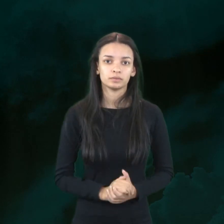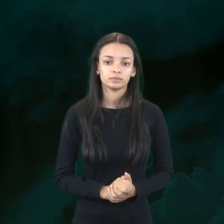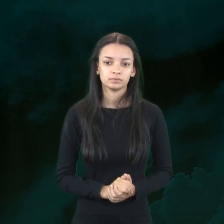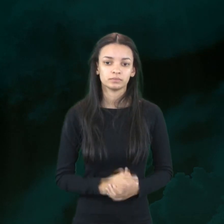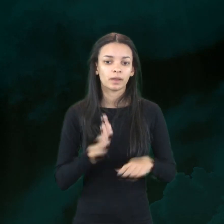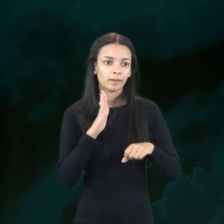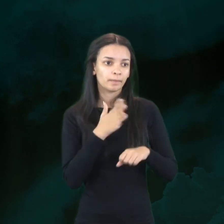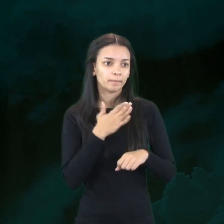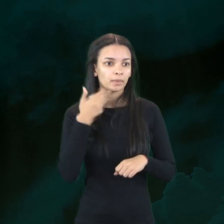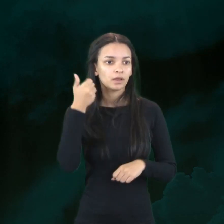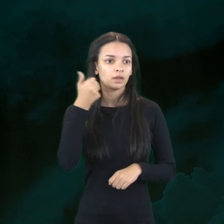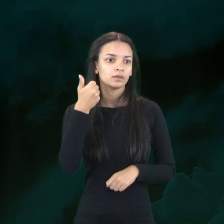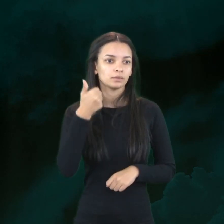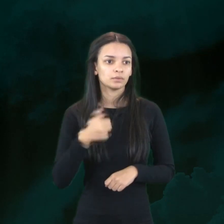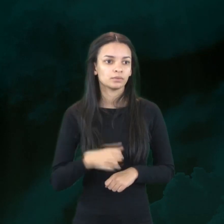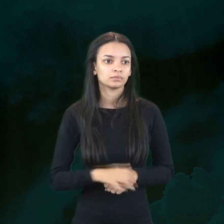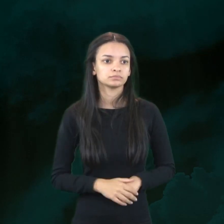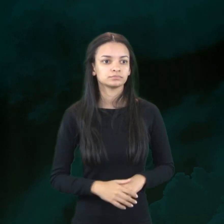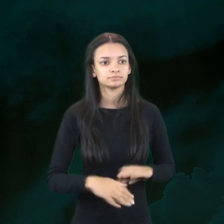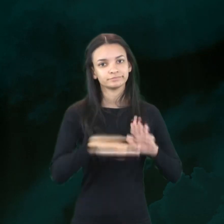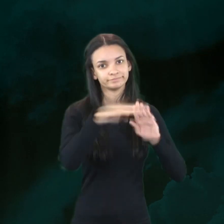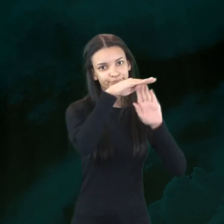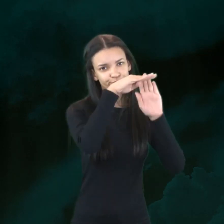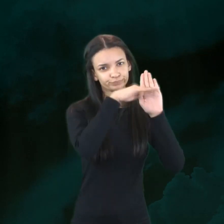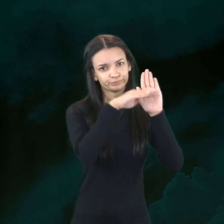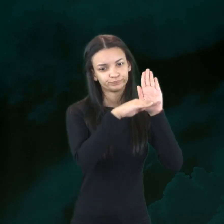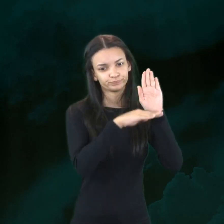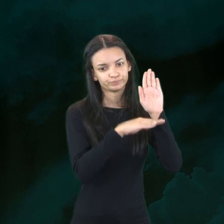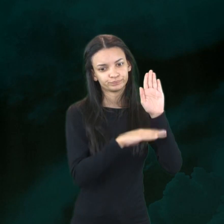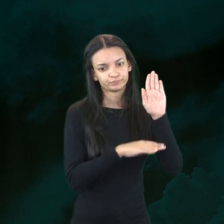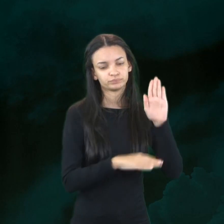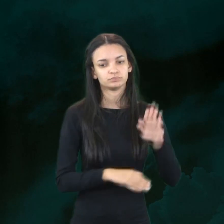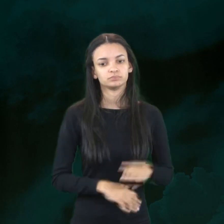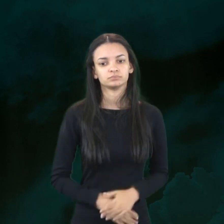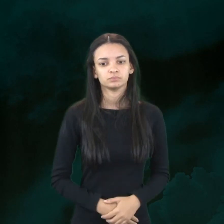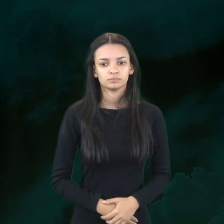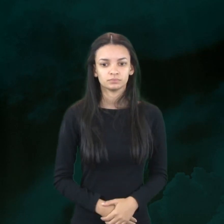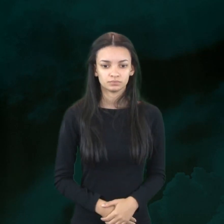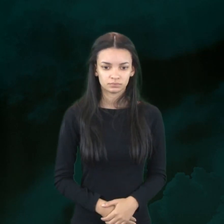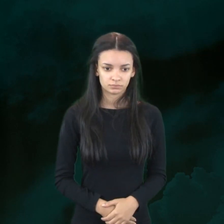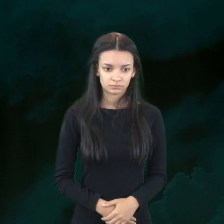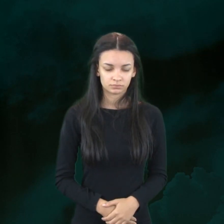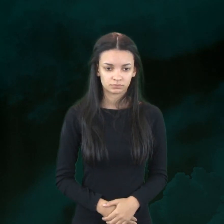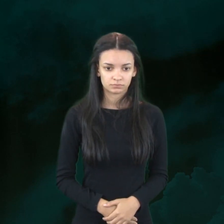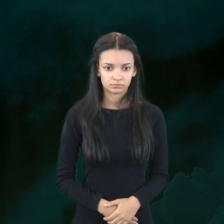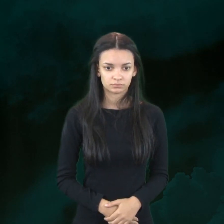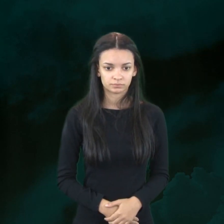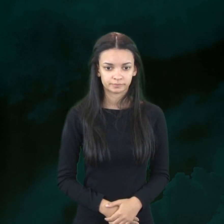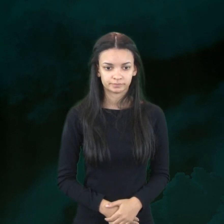melhor. Onde está? Cadê? Não, os 14 itens. Põe os 14 itens primeiro.